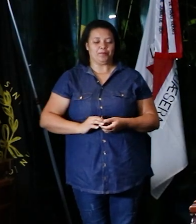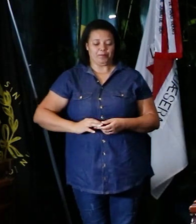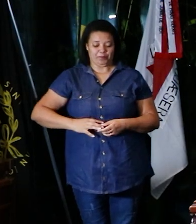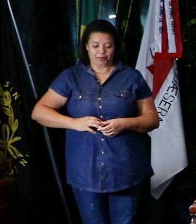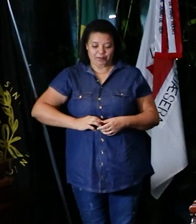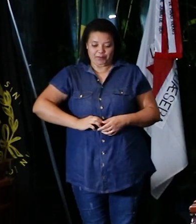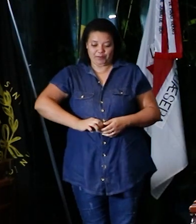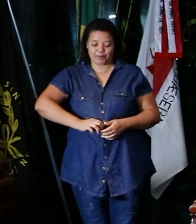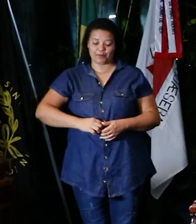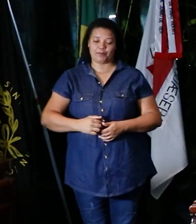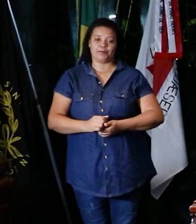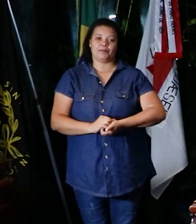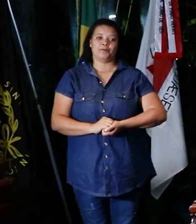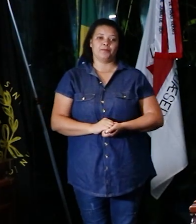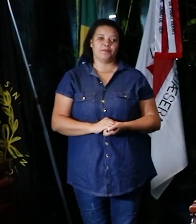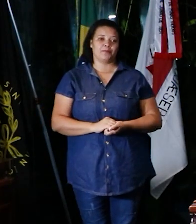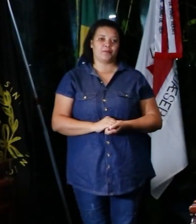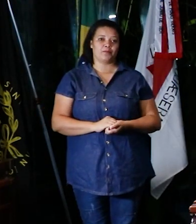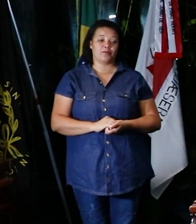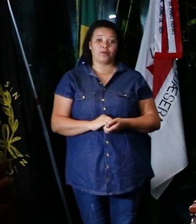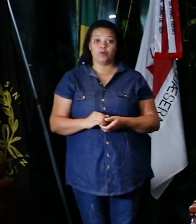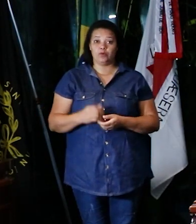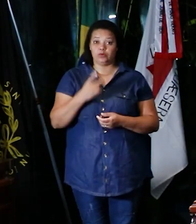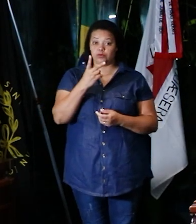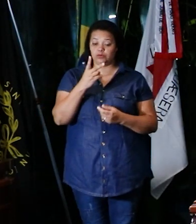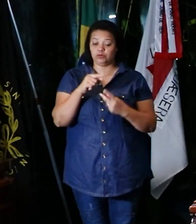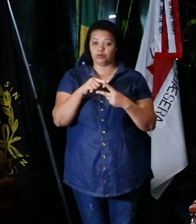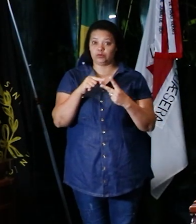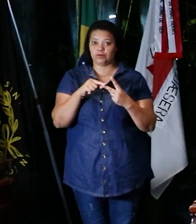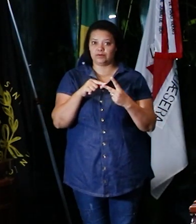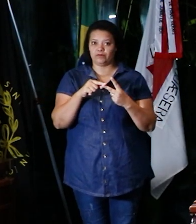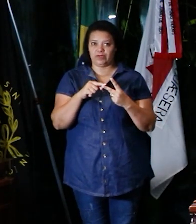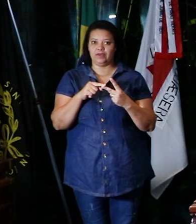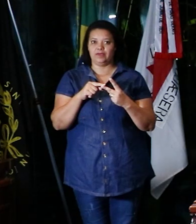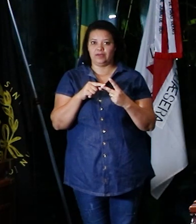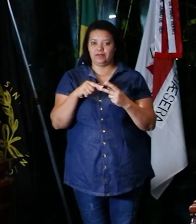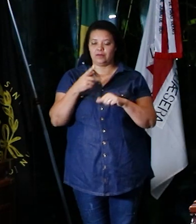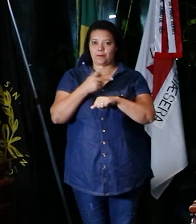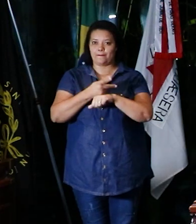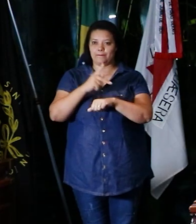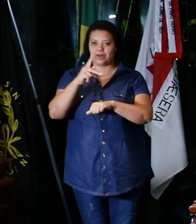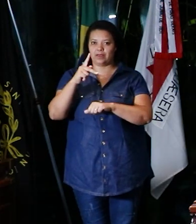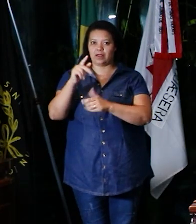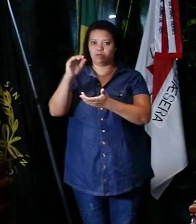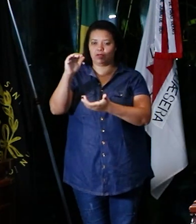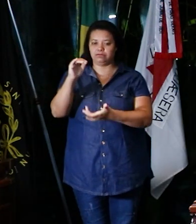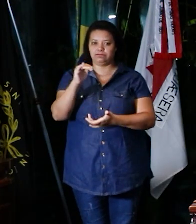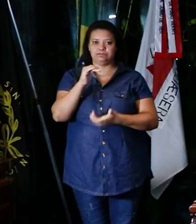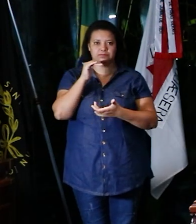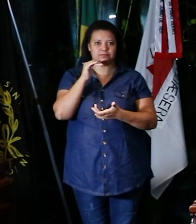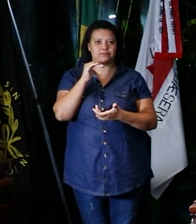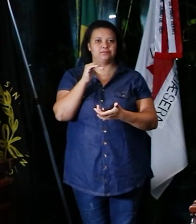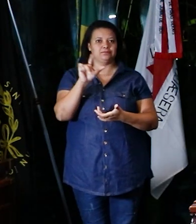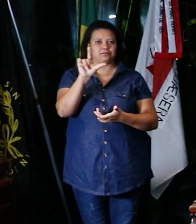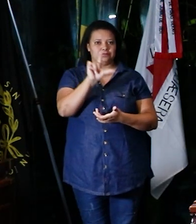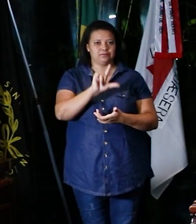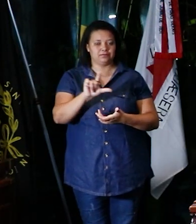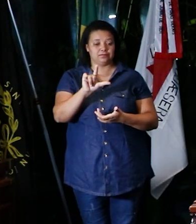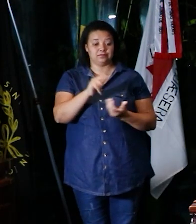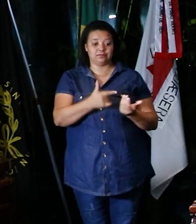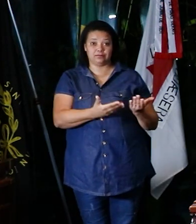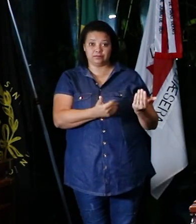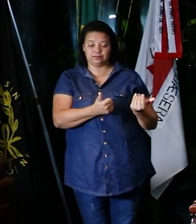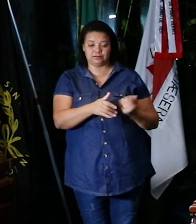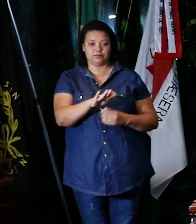Por duas vezes integrou o júri do prêmio Hans Christian Andersen, considerado o Nobel da Literatura